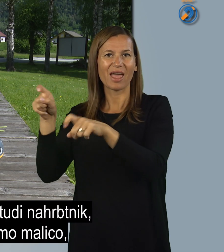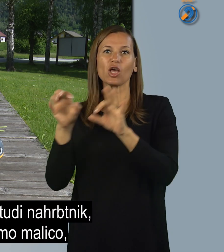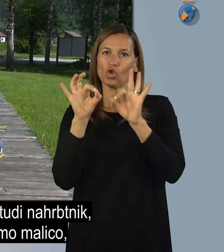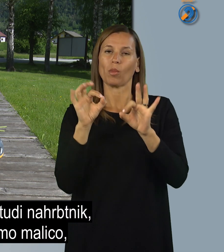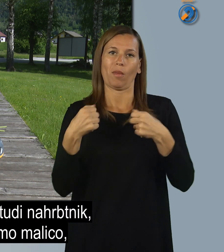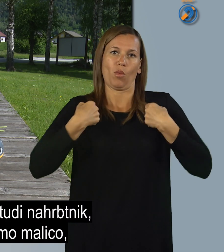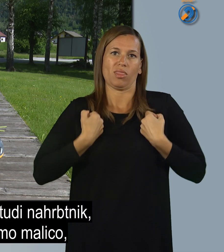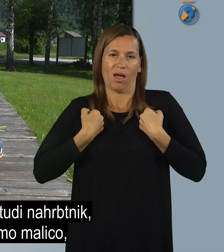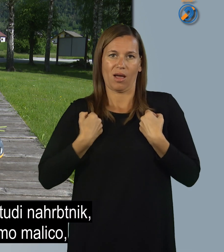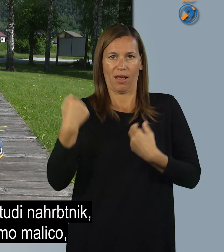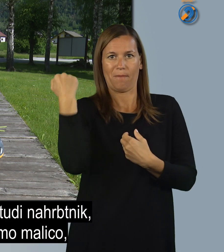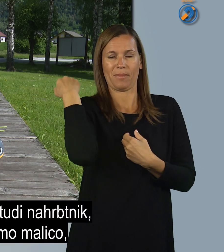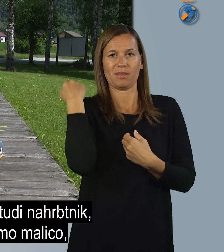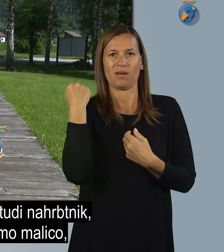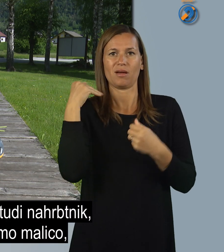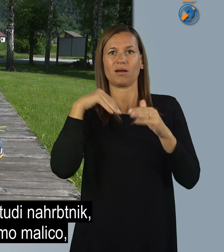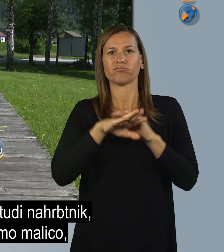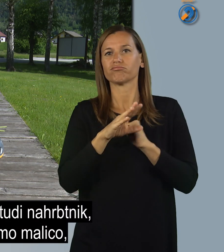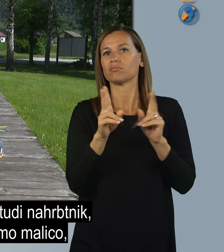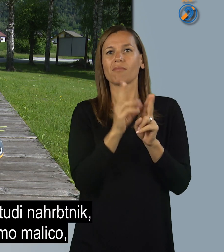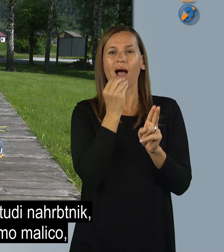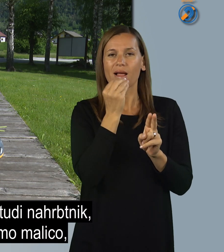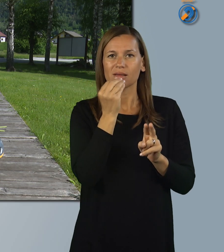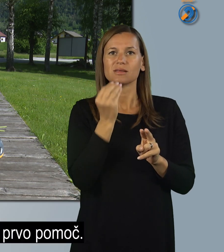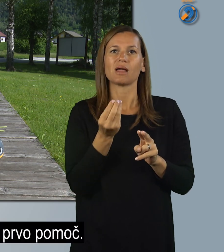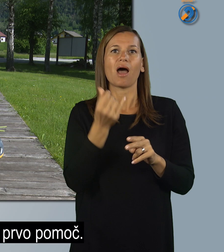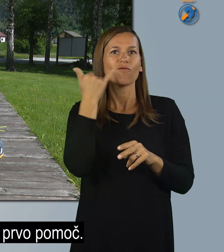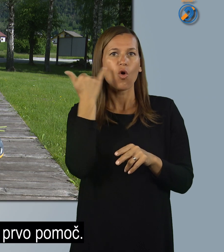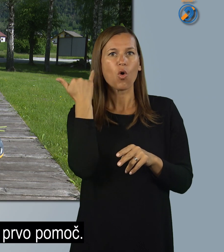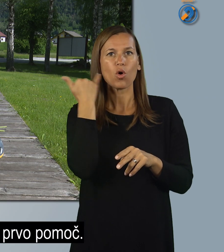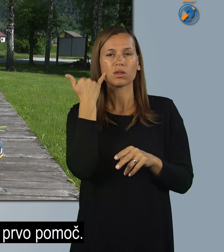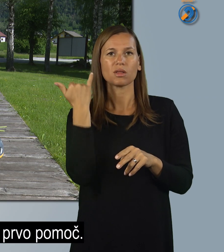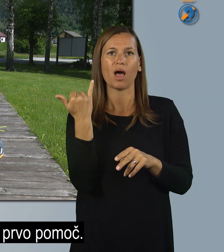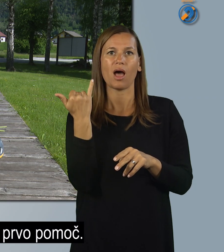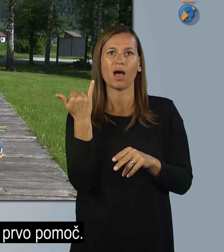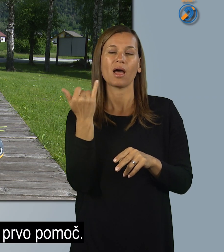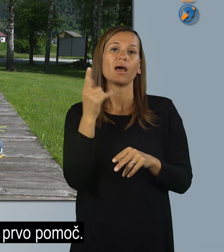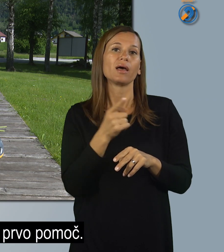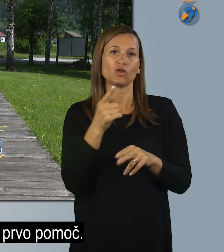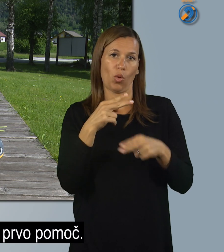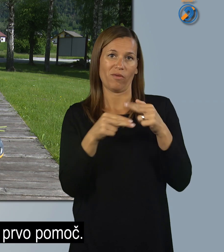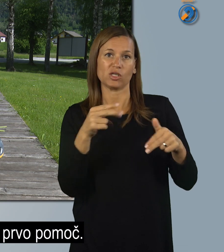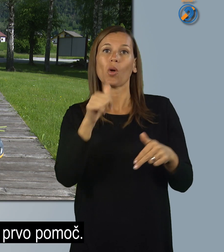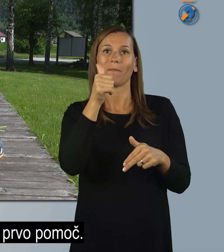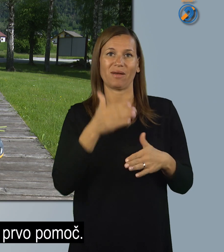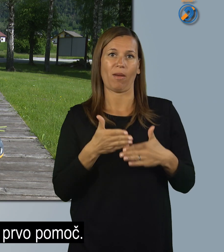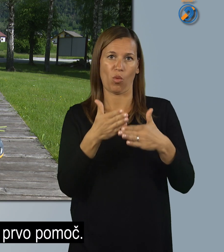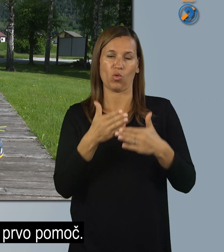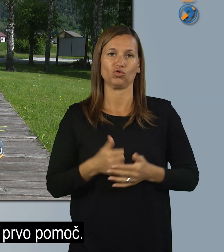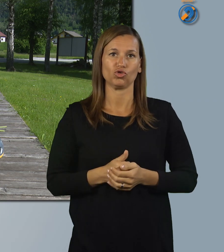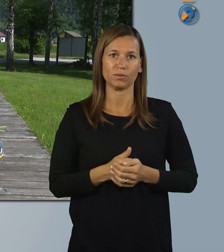nahrbtnik, kjer je noter malica, voda in pa obvezno prva